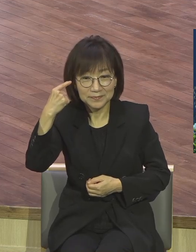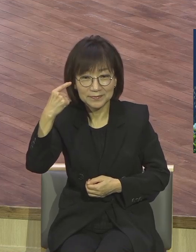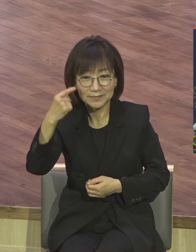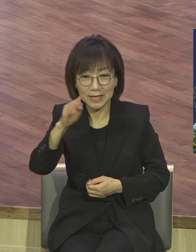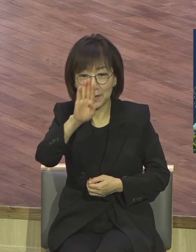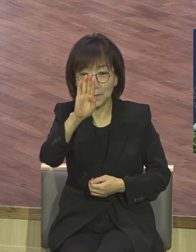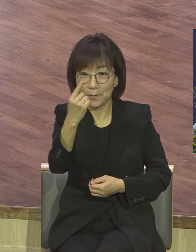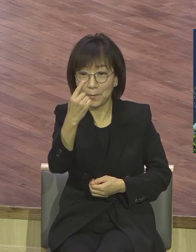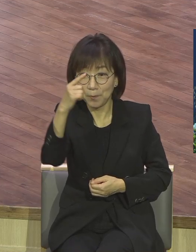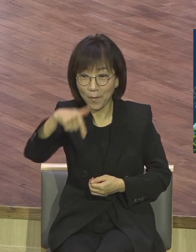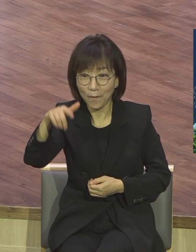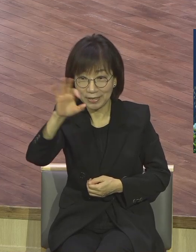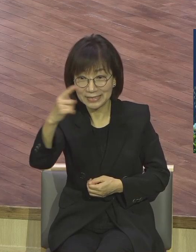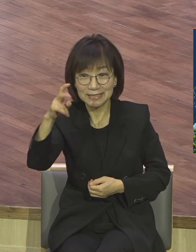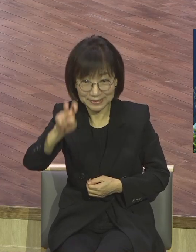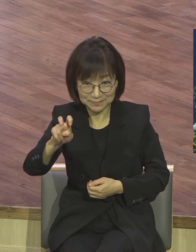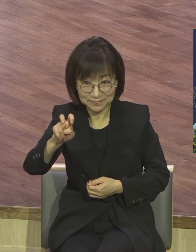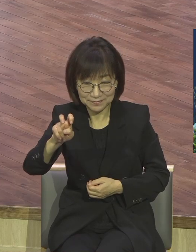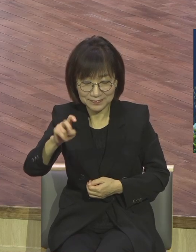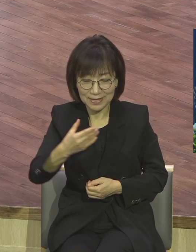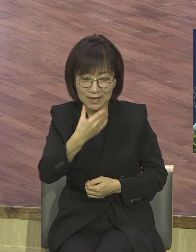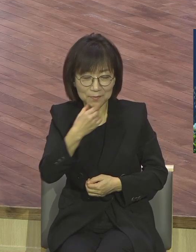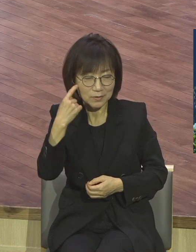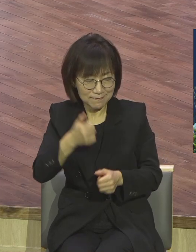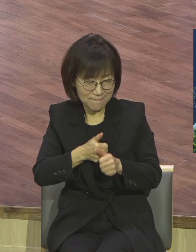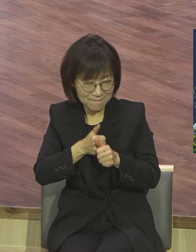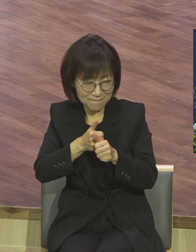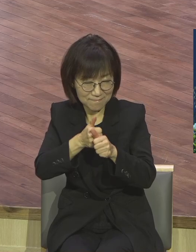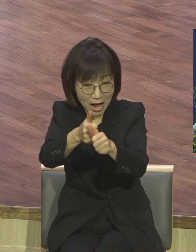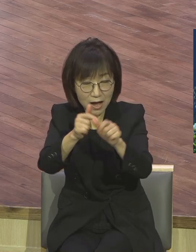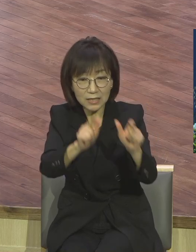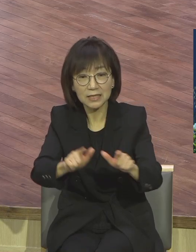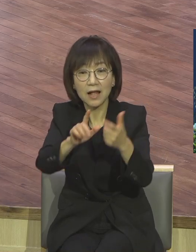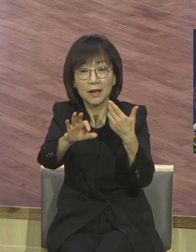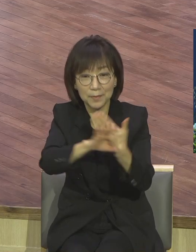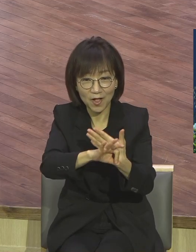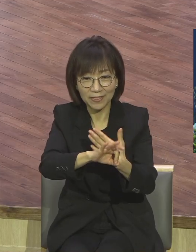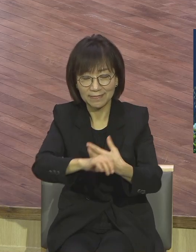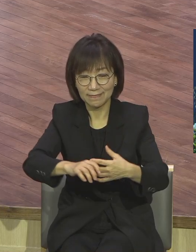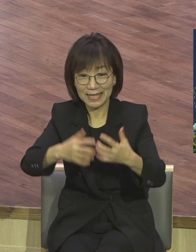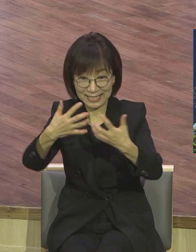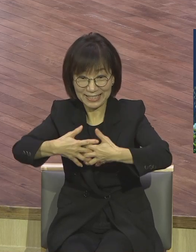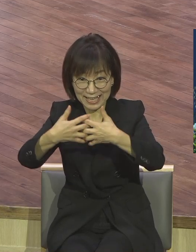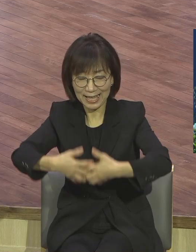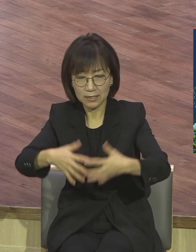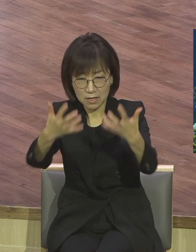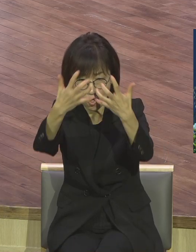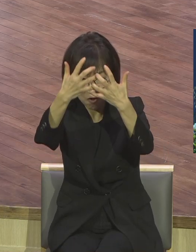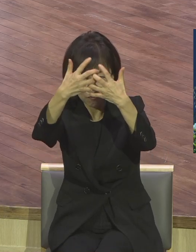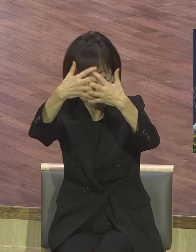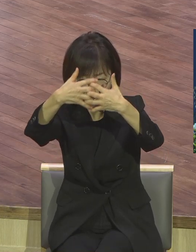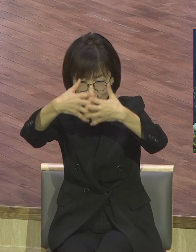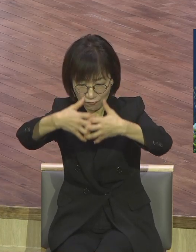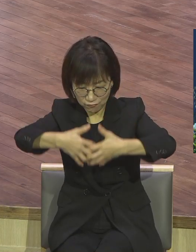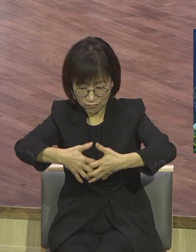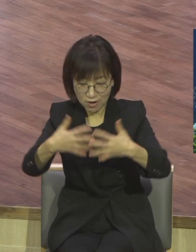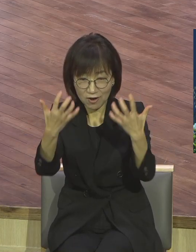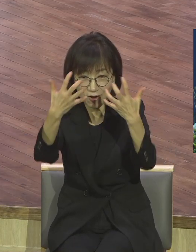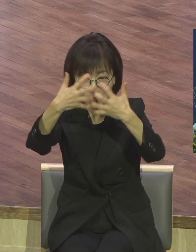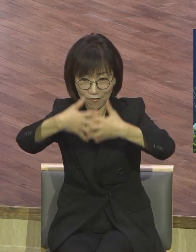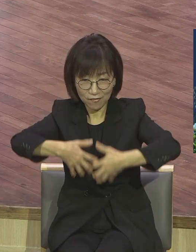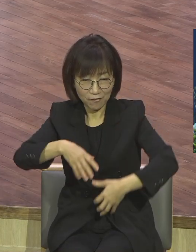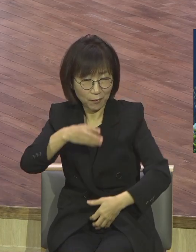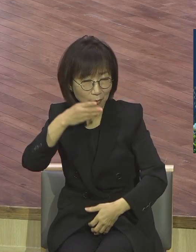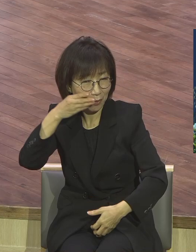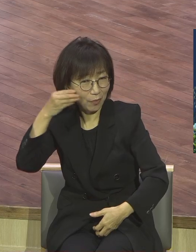복음이 이끄는 삶이 되면 톱니바퀴가 그냥 착착착 맞아 돌아가듯이 응답의